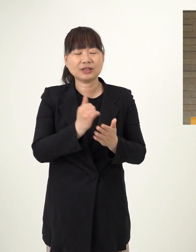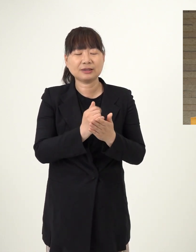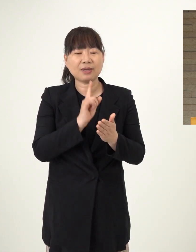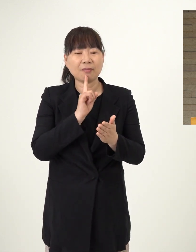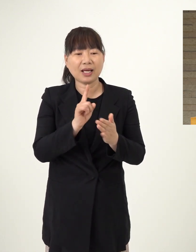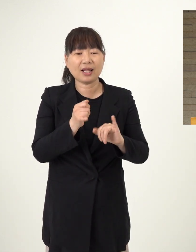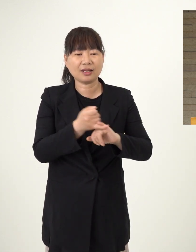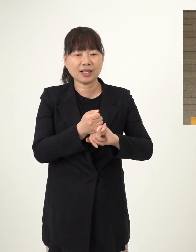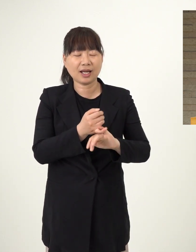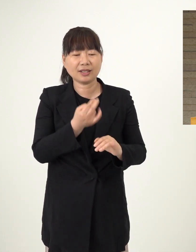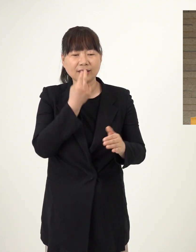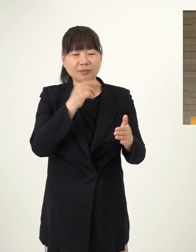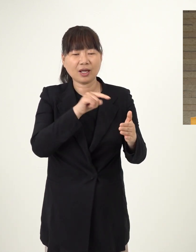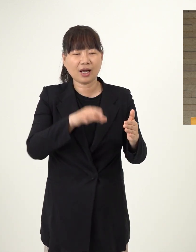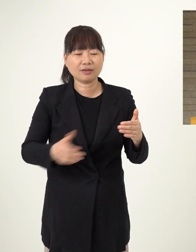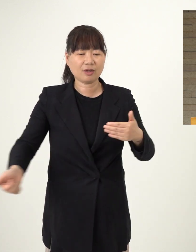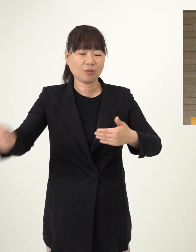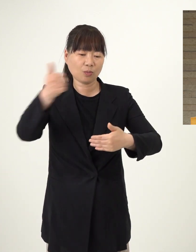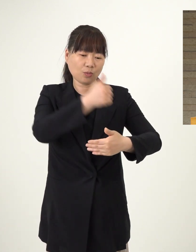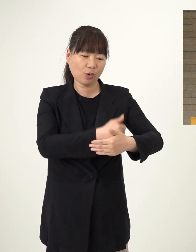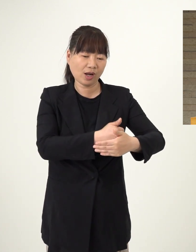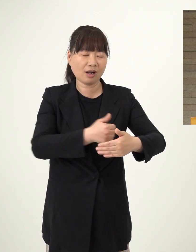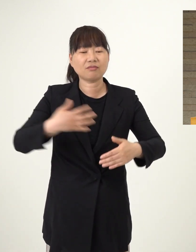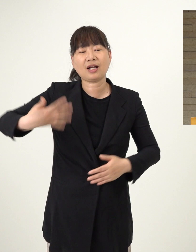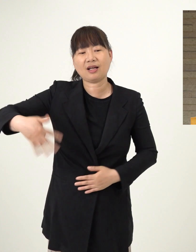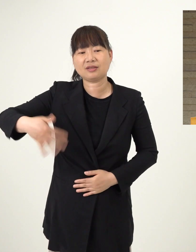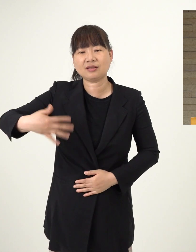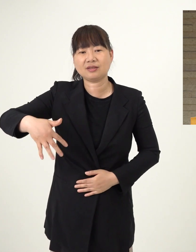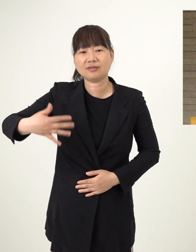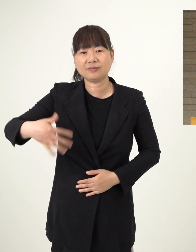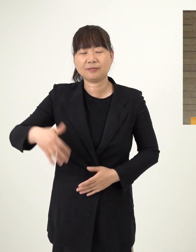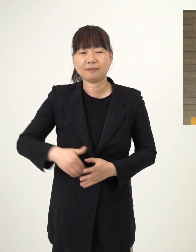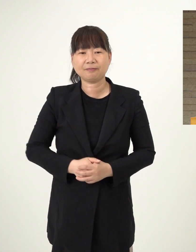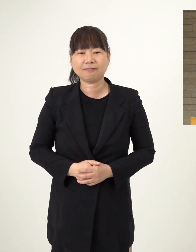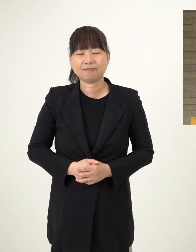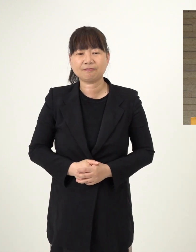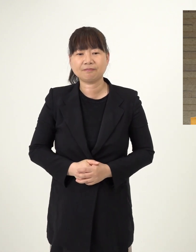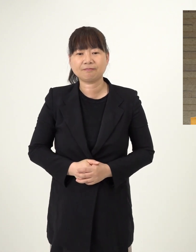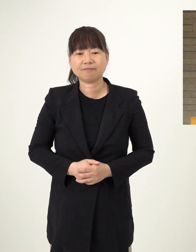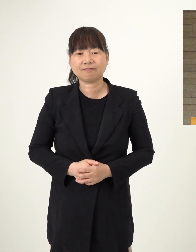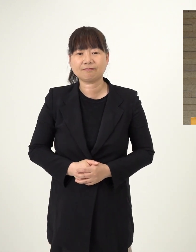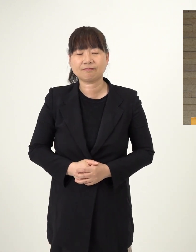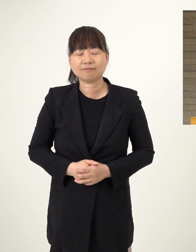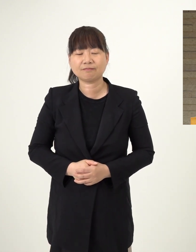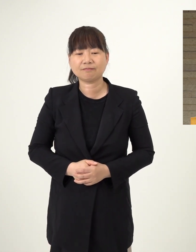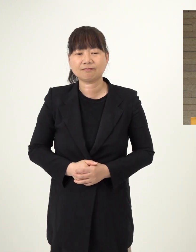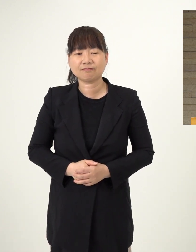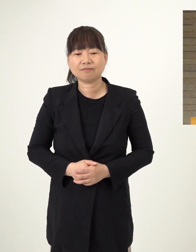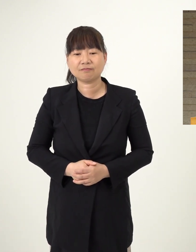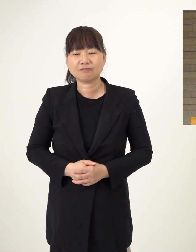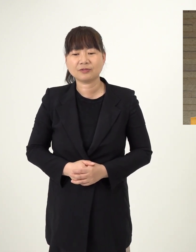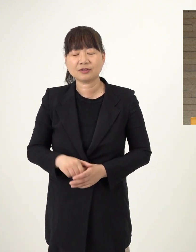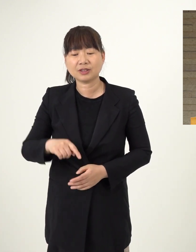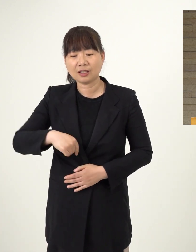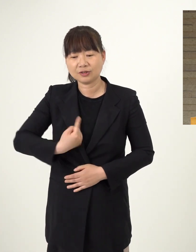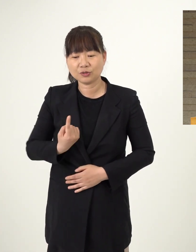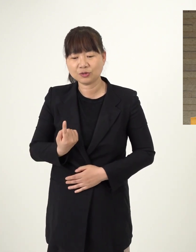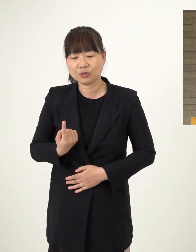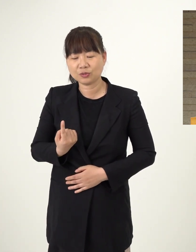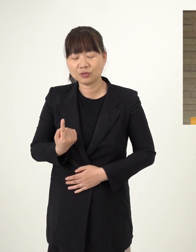안에 들어오지 않고 있는 겁니다. 내 자기도 속죠. 난 들어와 있다고.